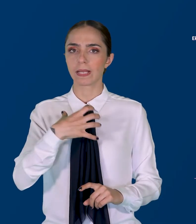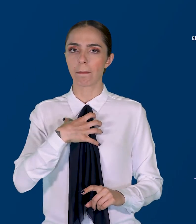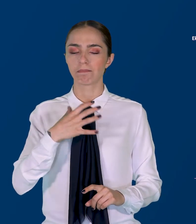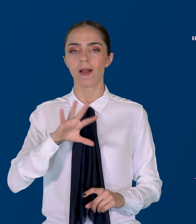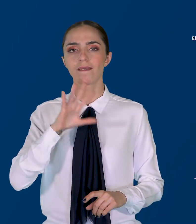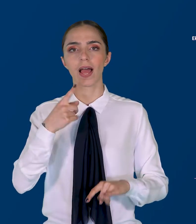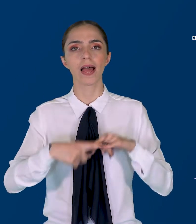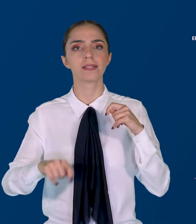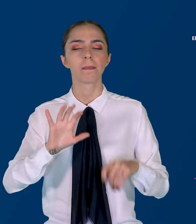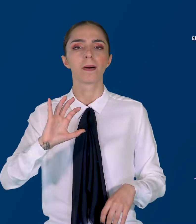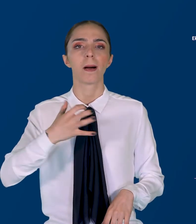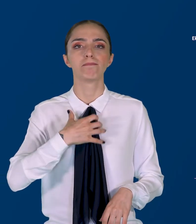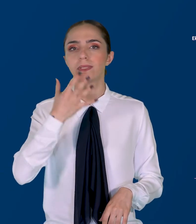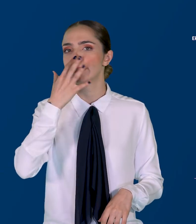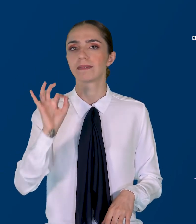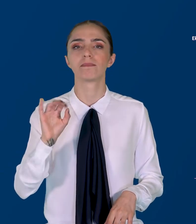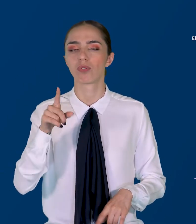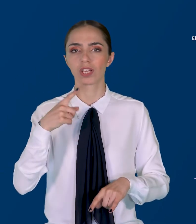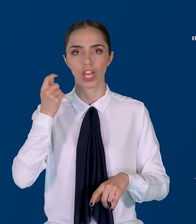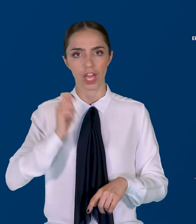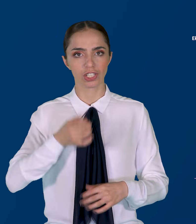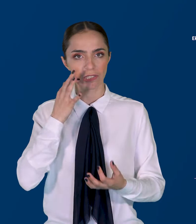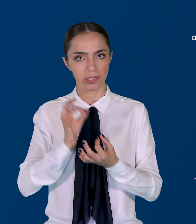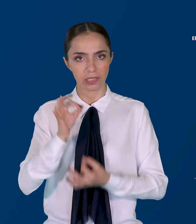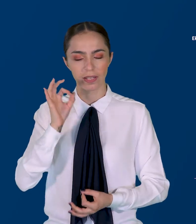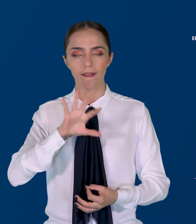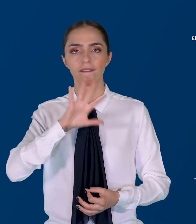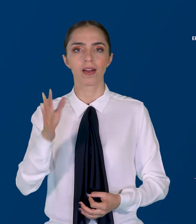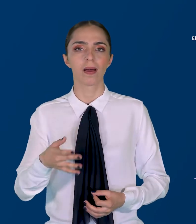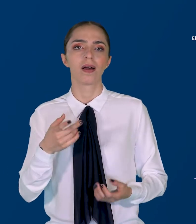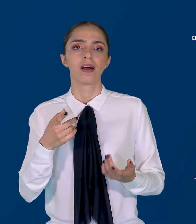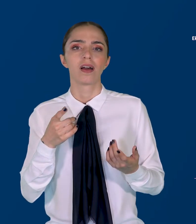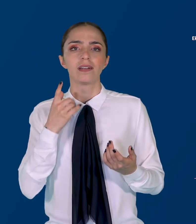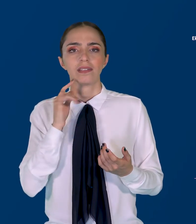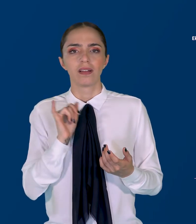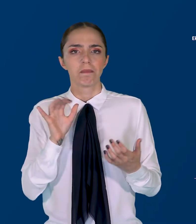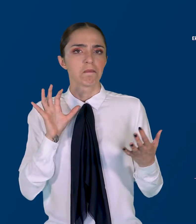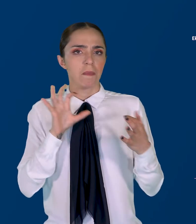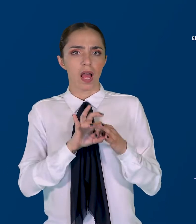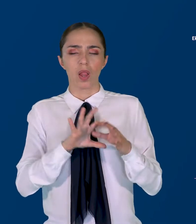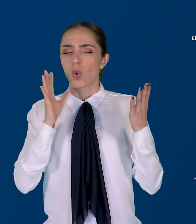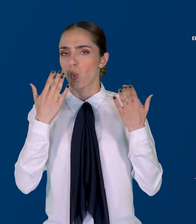amili olan gerçek kişi veyahut pasif finansal olmayan kurumun